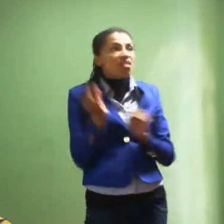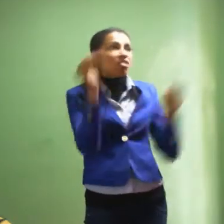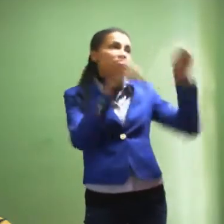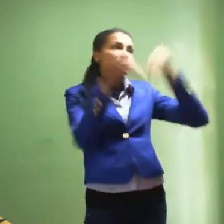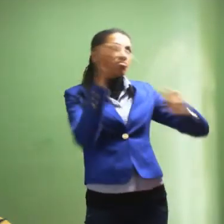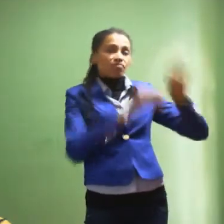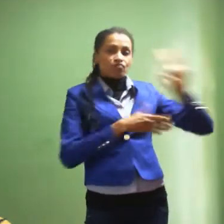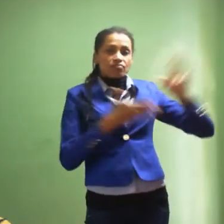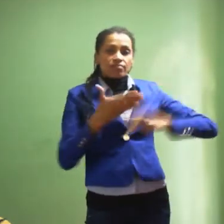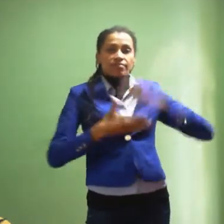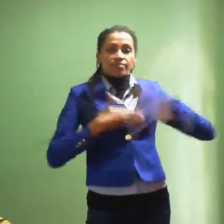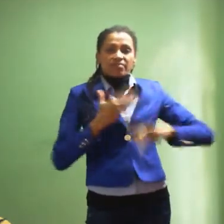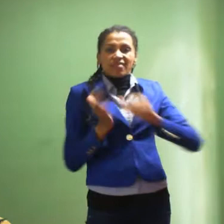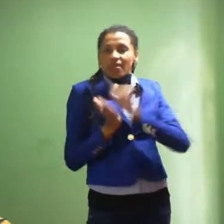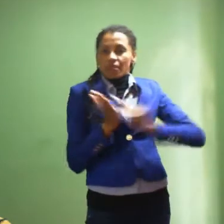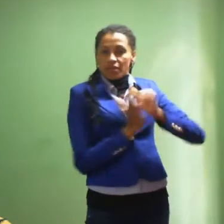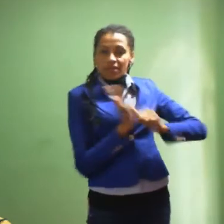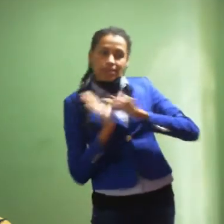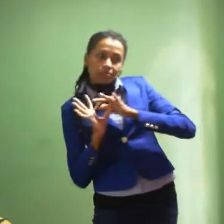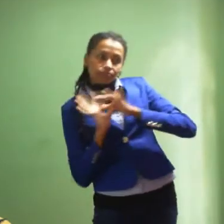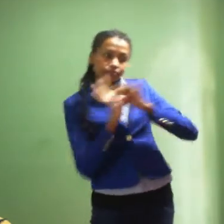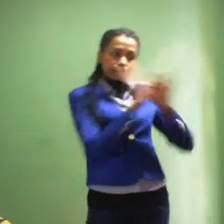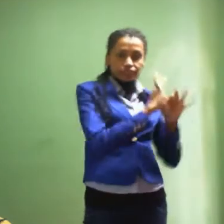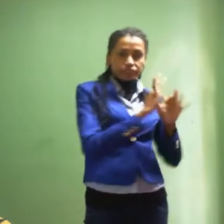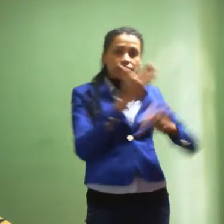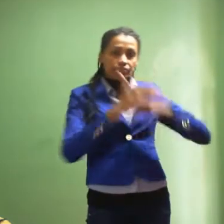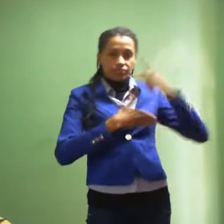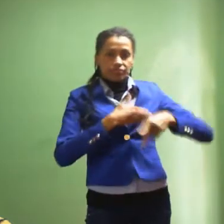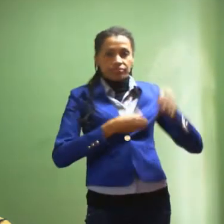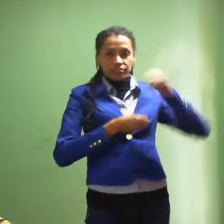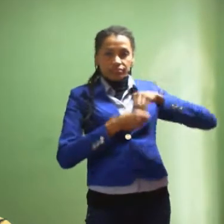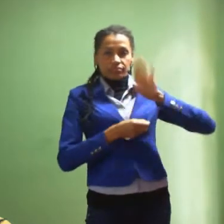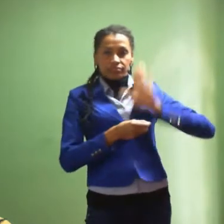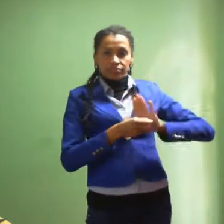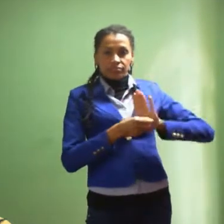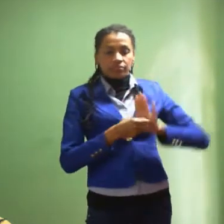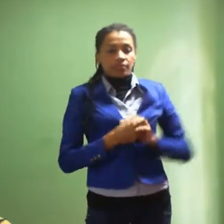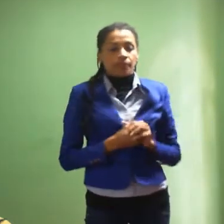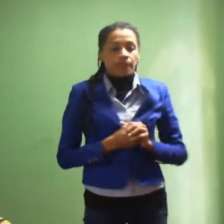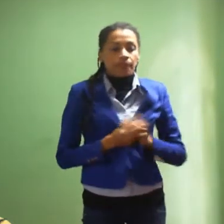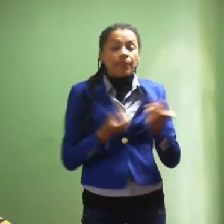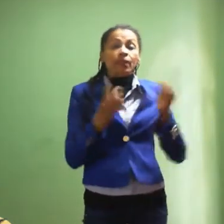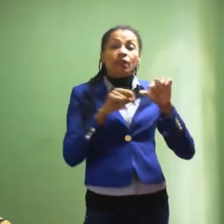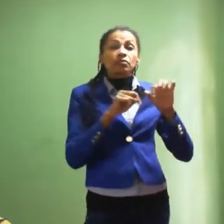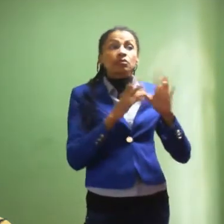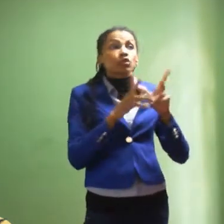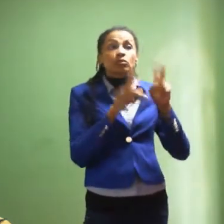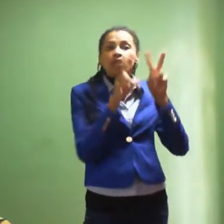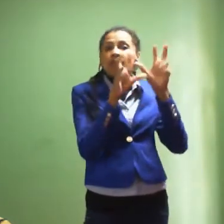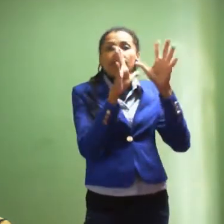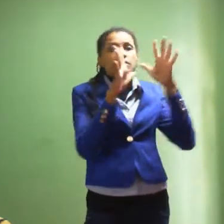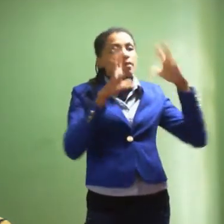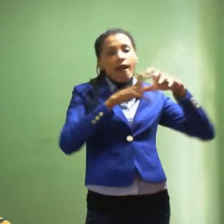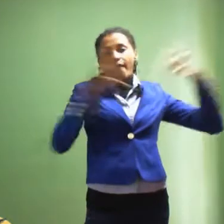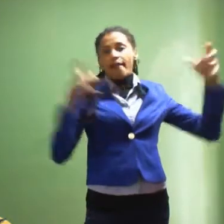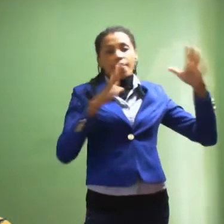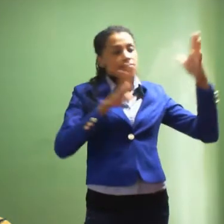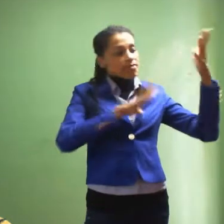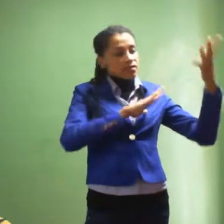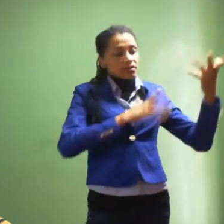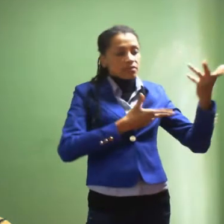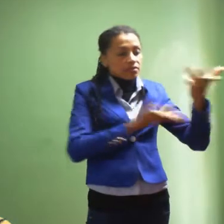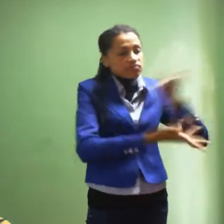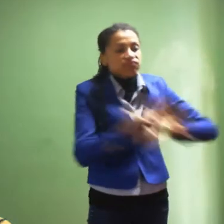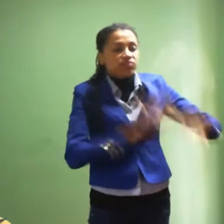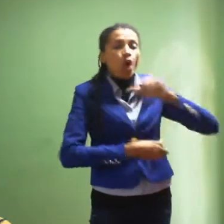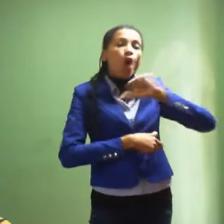esta articulación de áreas que se trabajan en el entorno de los proyectos pedagógicos. Son globalizantes porque permiten abarcar